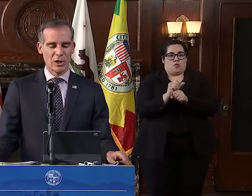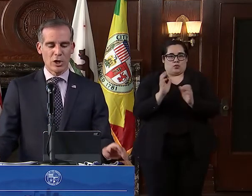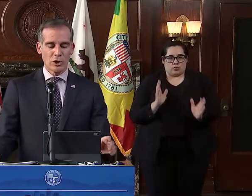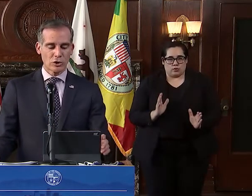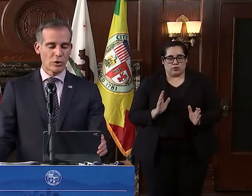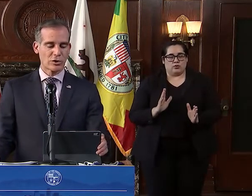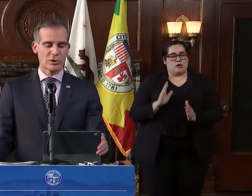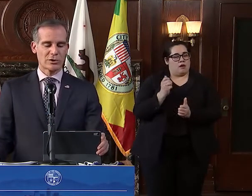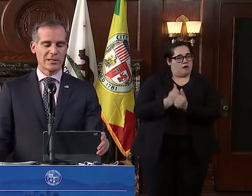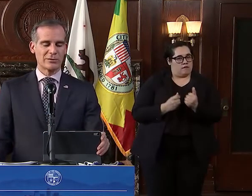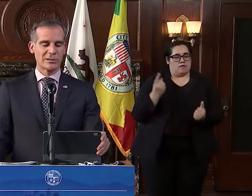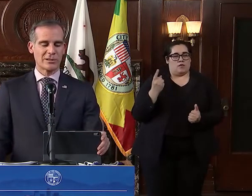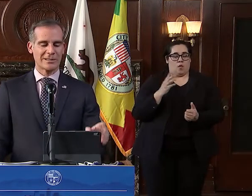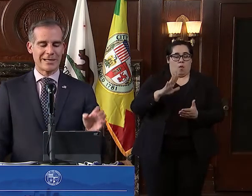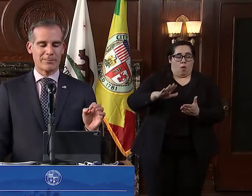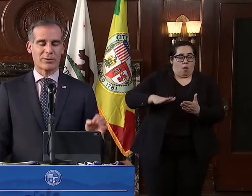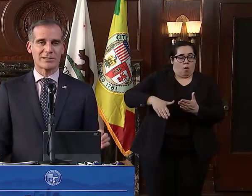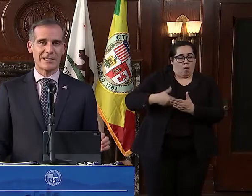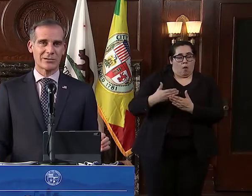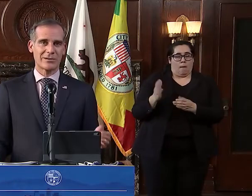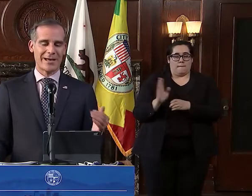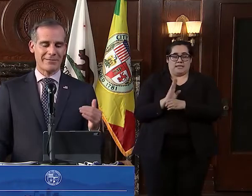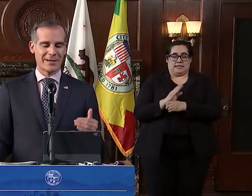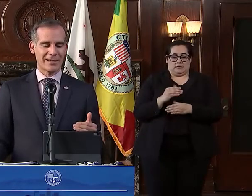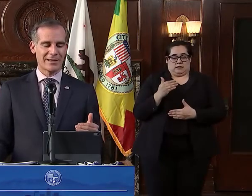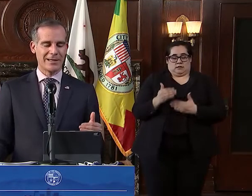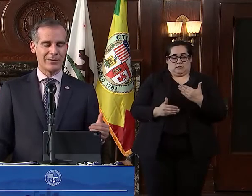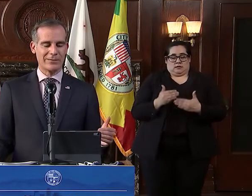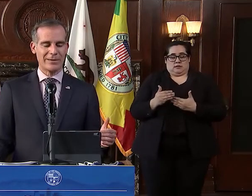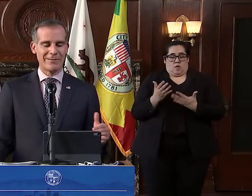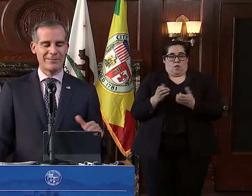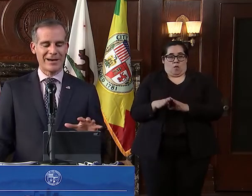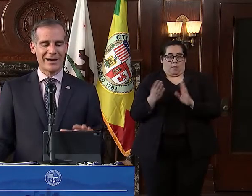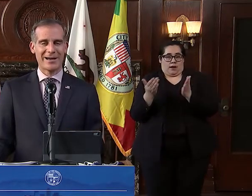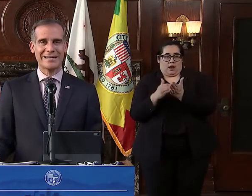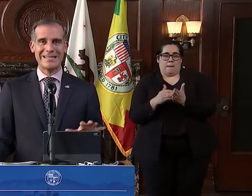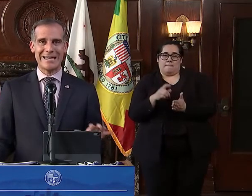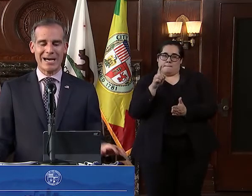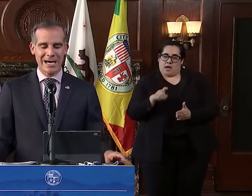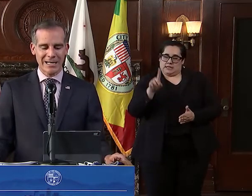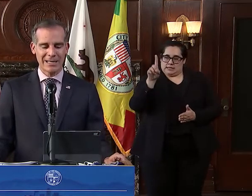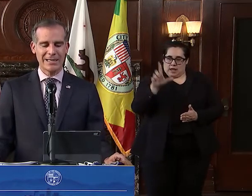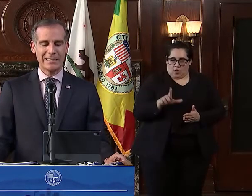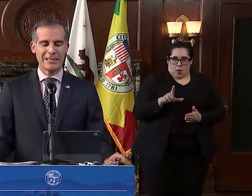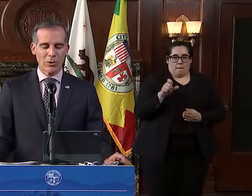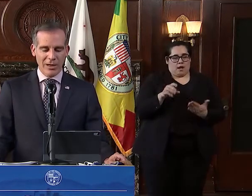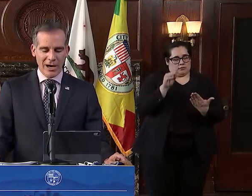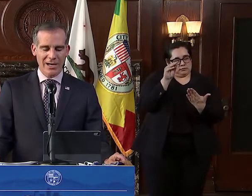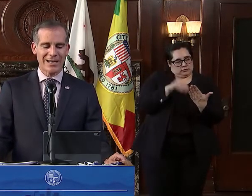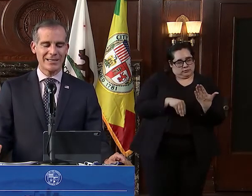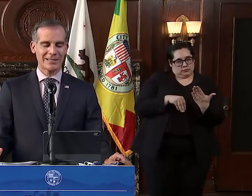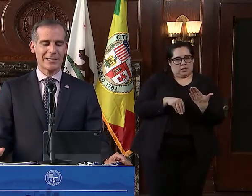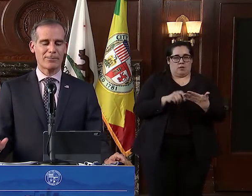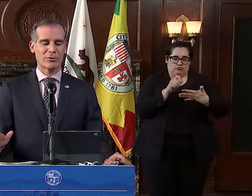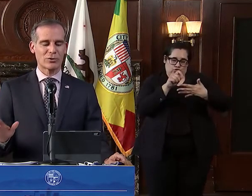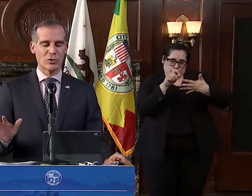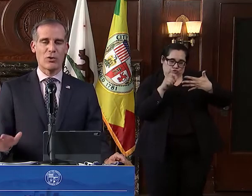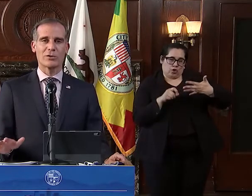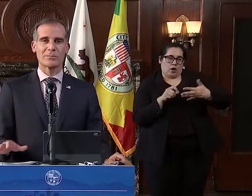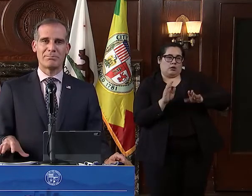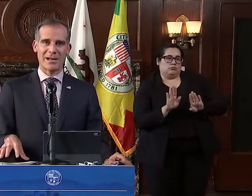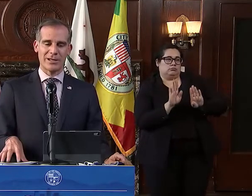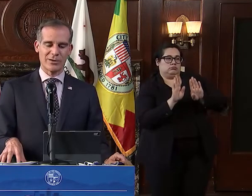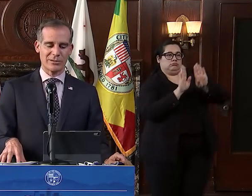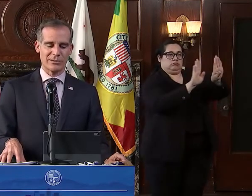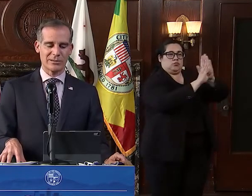empleados. Todos los negocios en el proceso de abrir de nuevo deben bajar y llenar y colgar la lista de